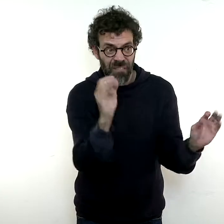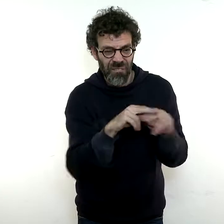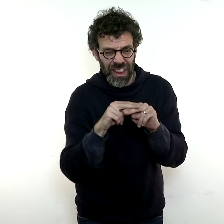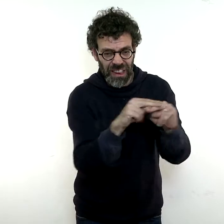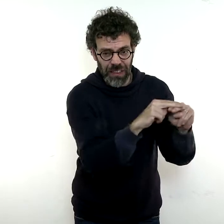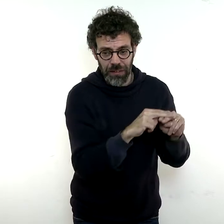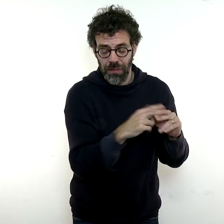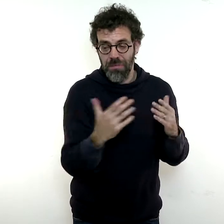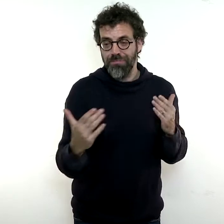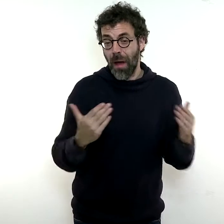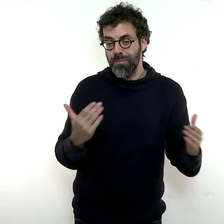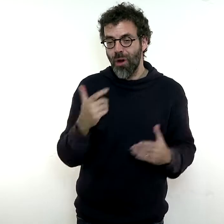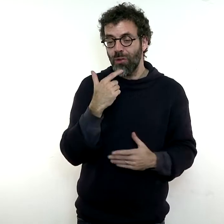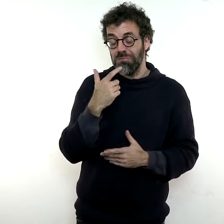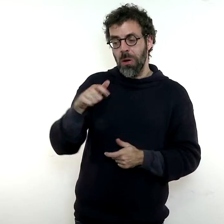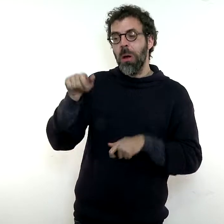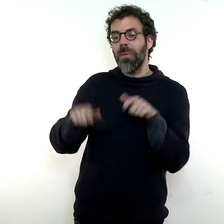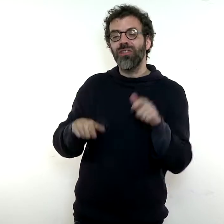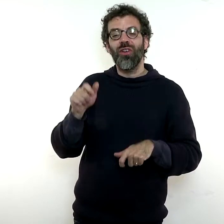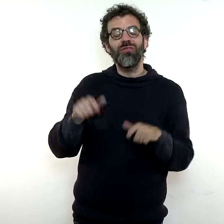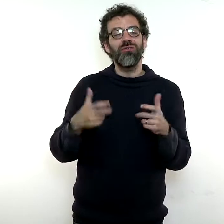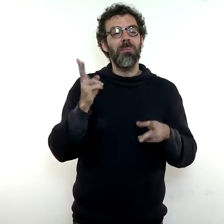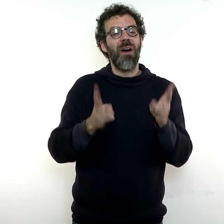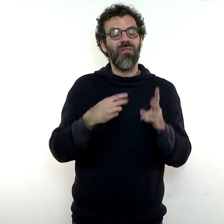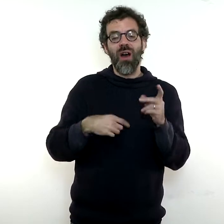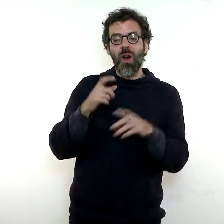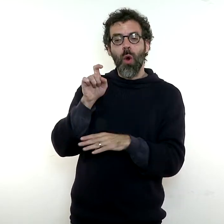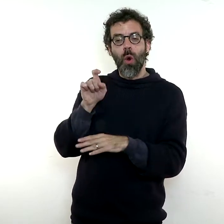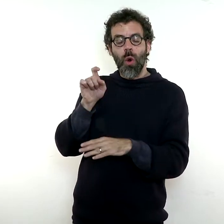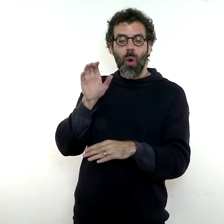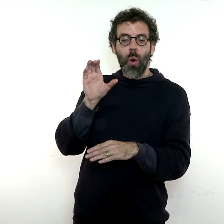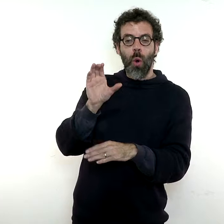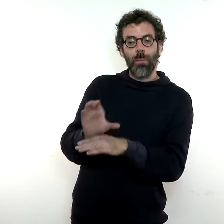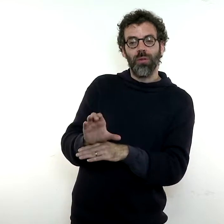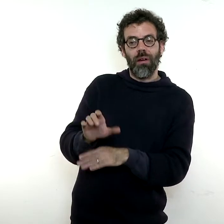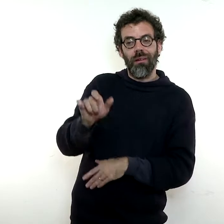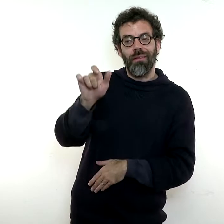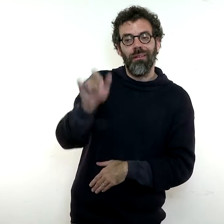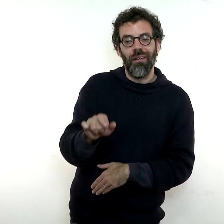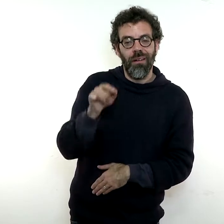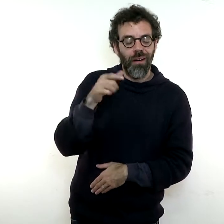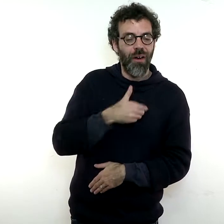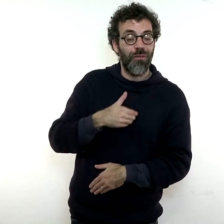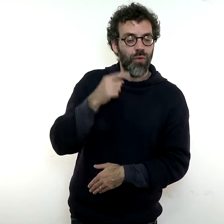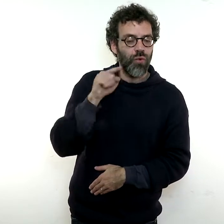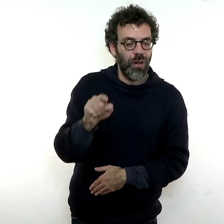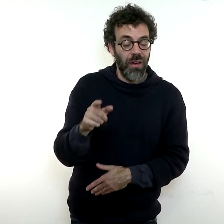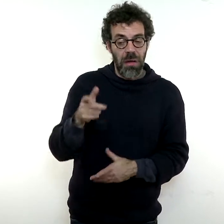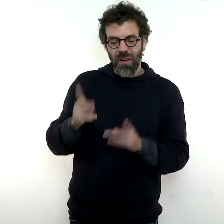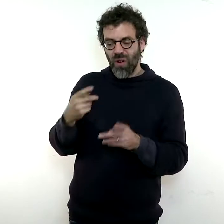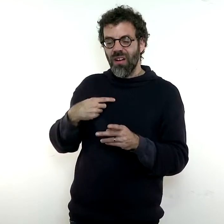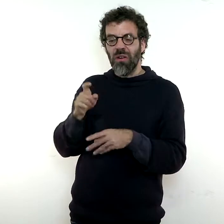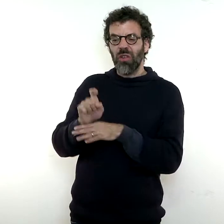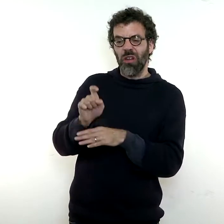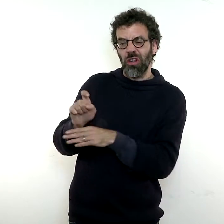parfois, sur les réseaux sociaux ou dans d'autres instances, qui se moquent. La dernière en date, vendredi soir, sur la